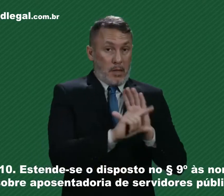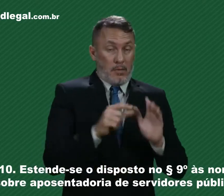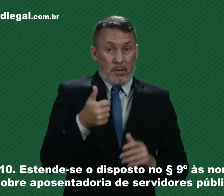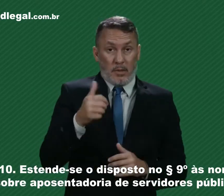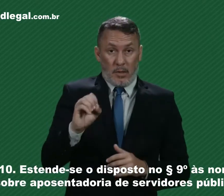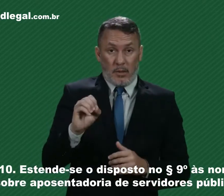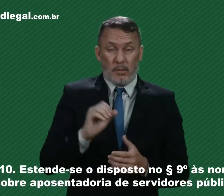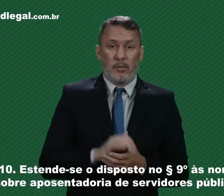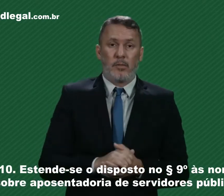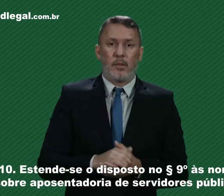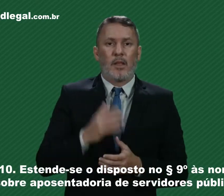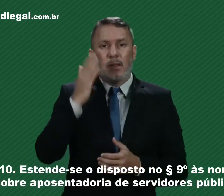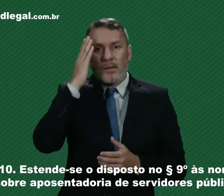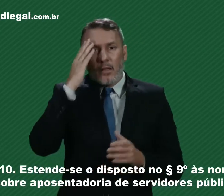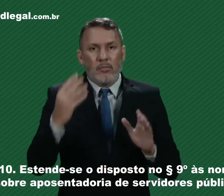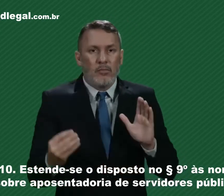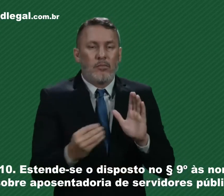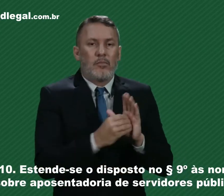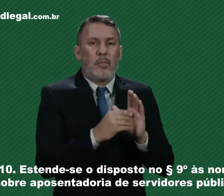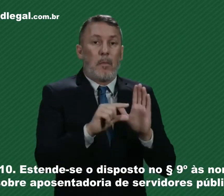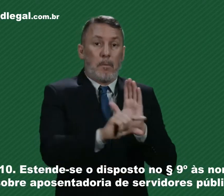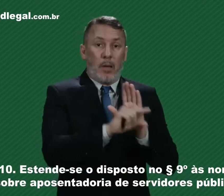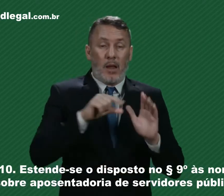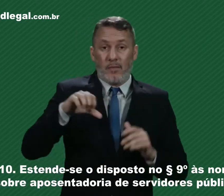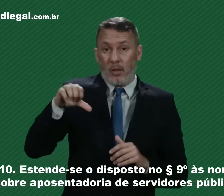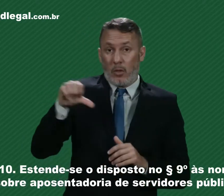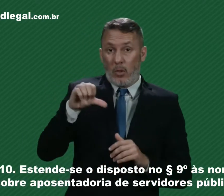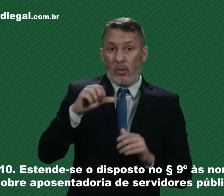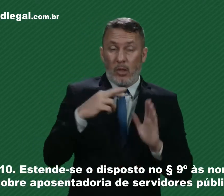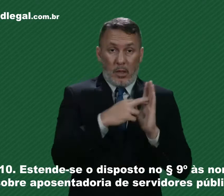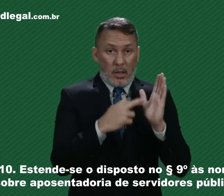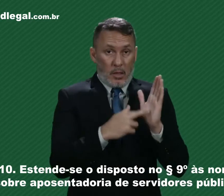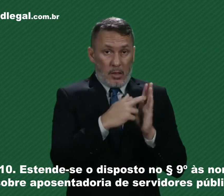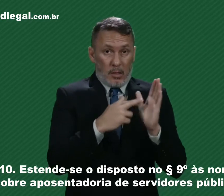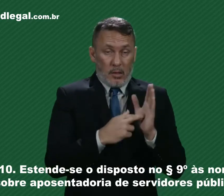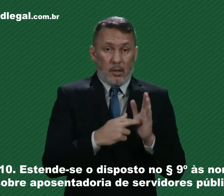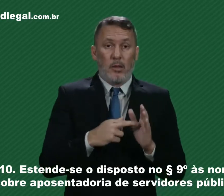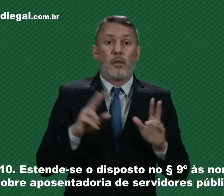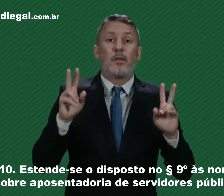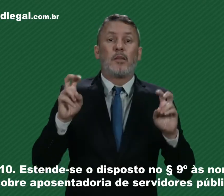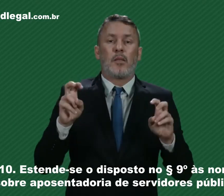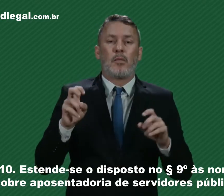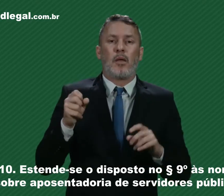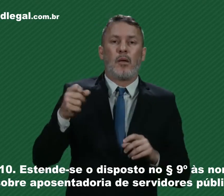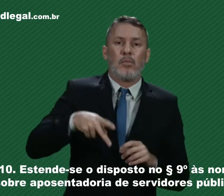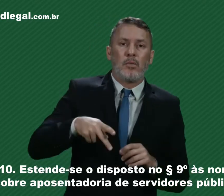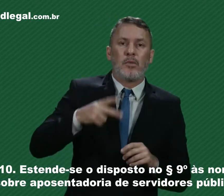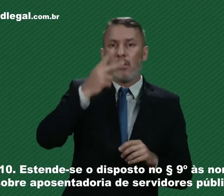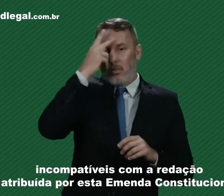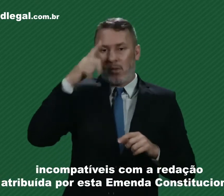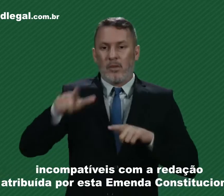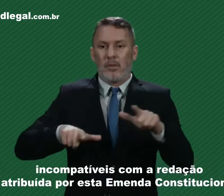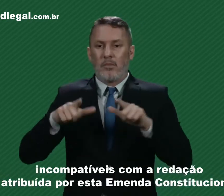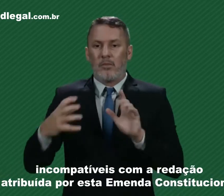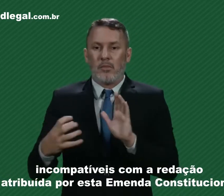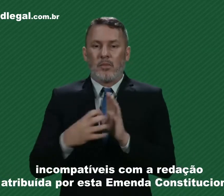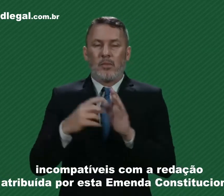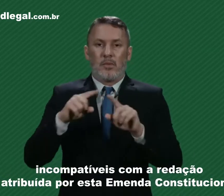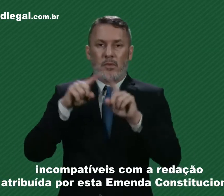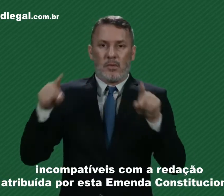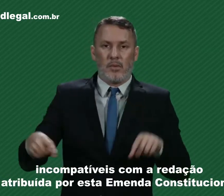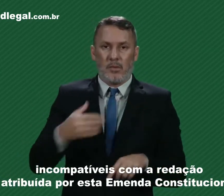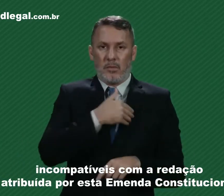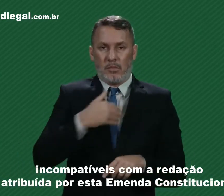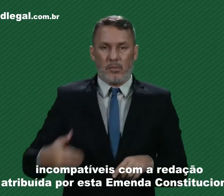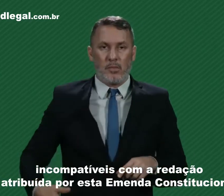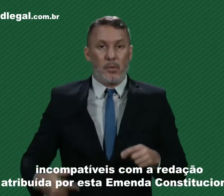10. Entende-se o disposto no parágrafo 9º as normas sobre aposentadoria de servidores públicos incompatíveis com